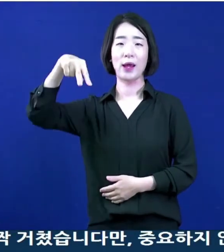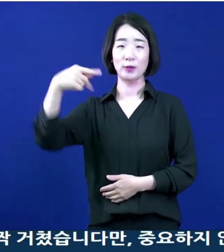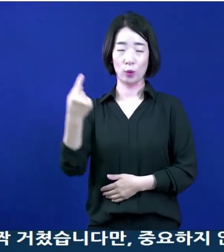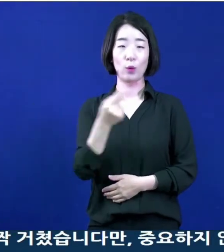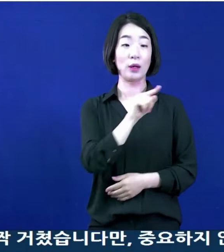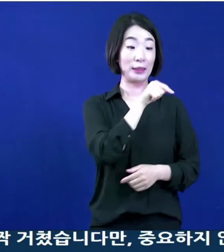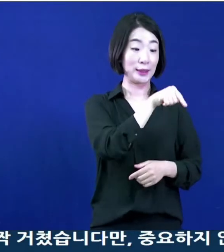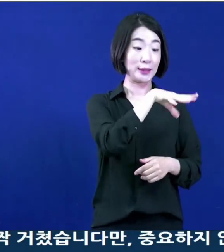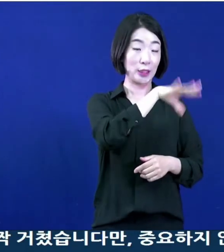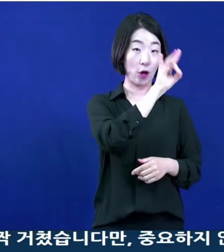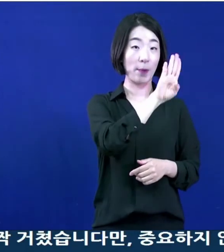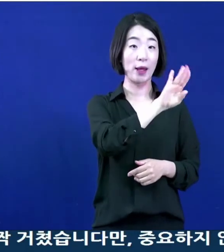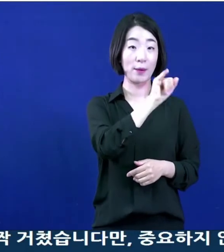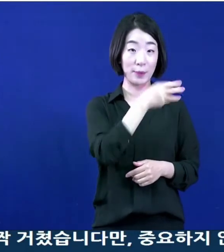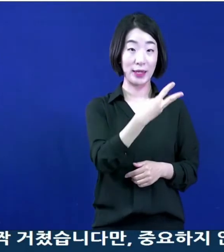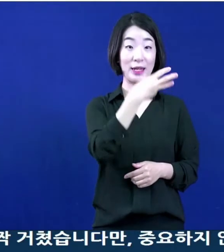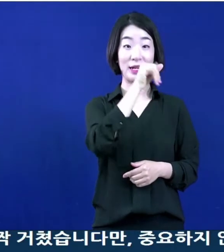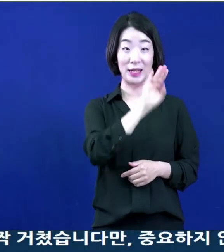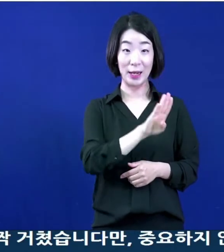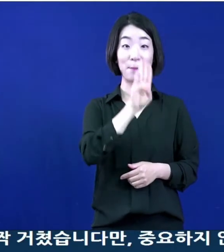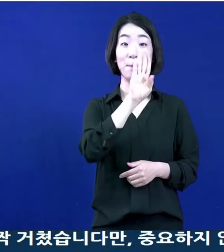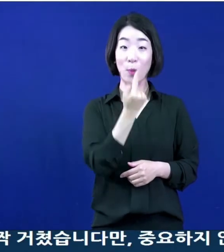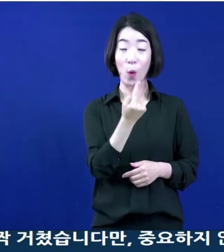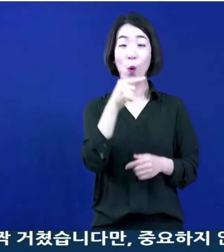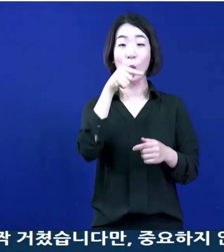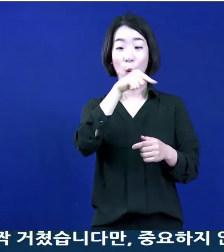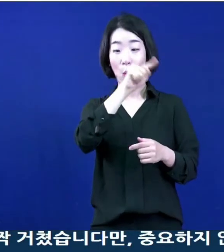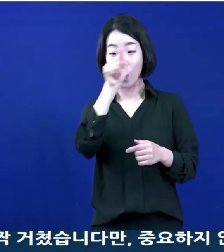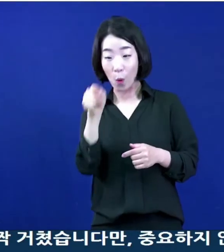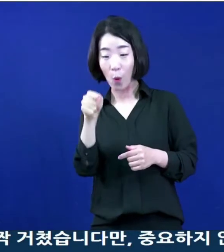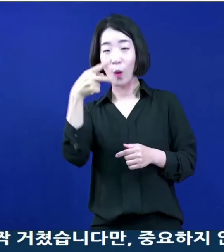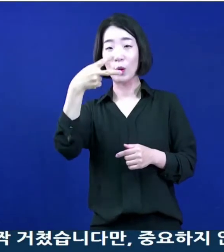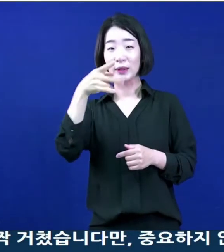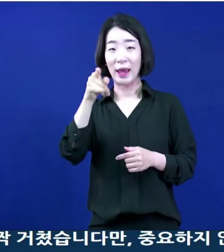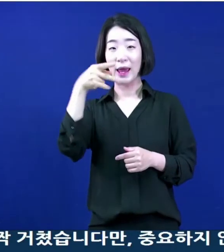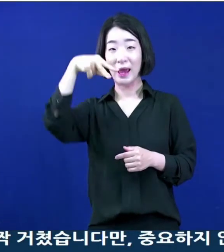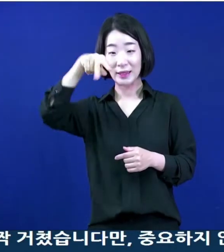빌립보, 데살로니가, 고린도, 에베소.